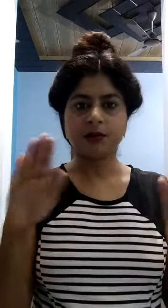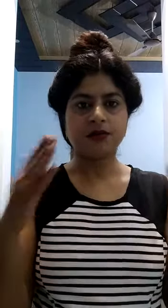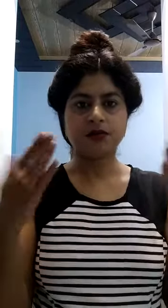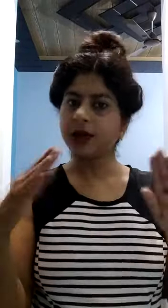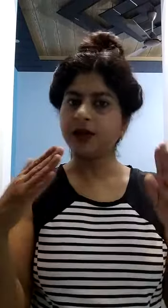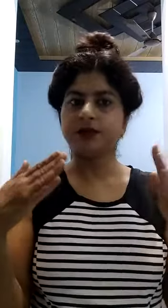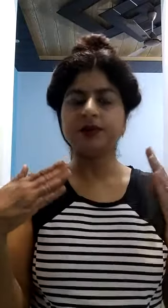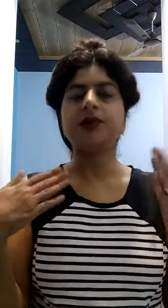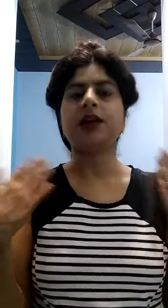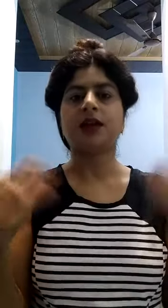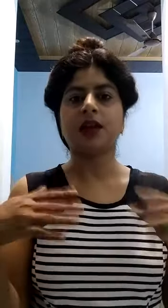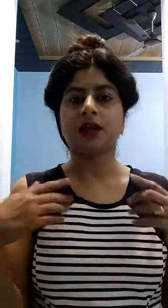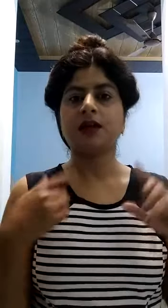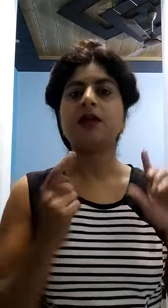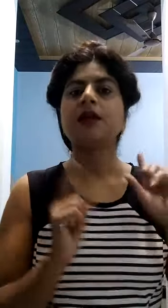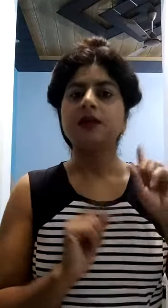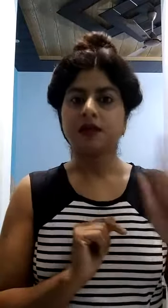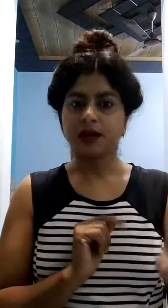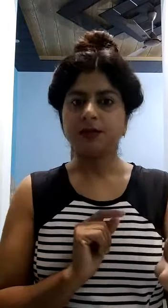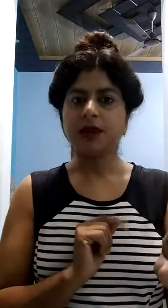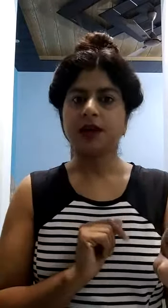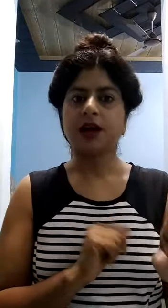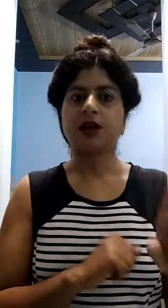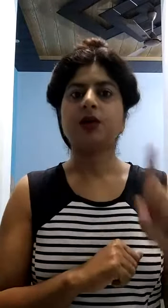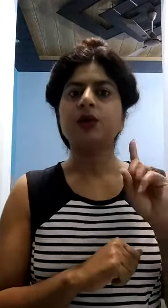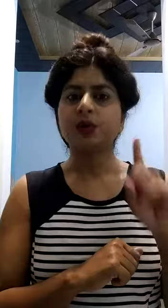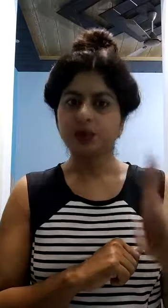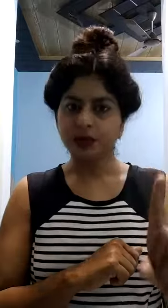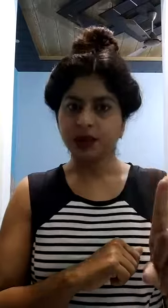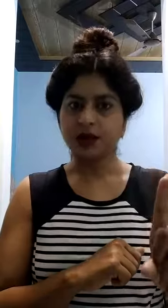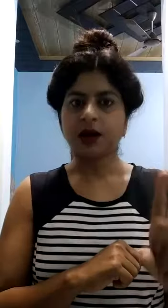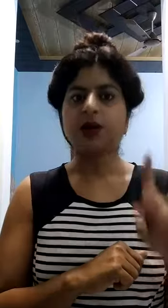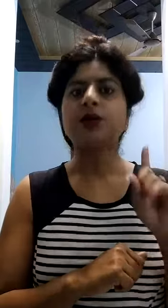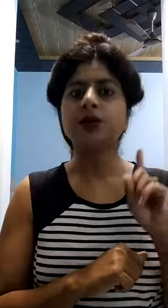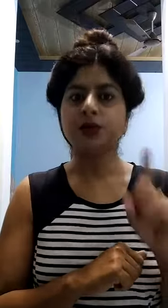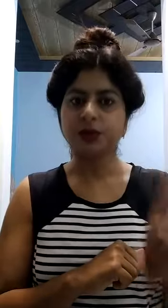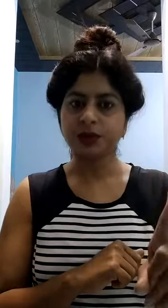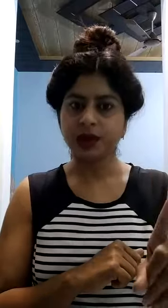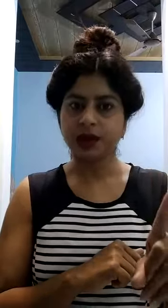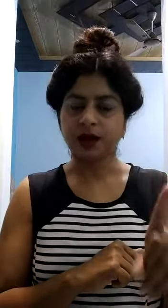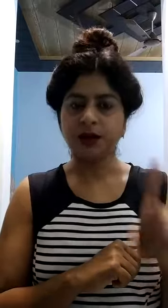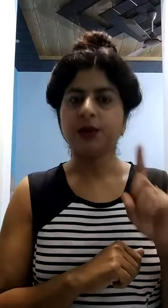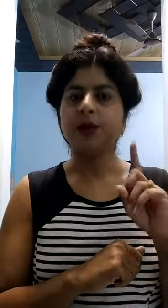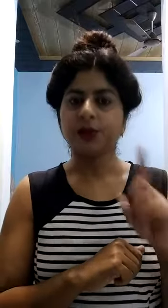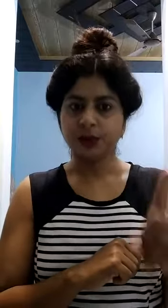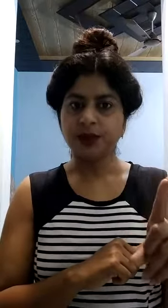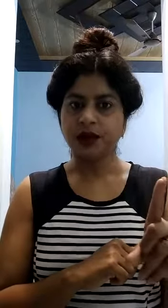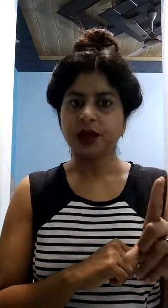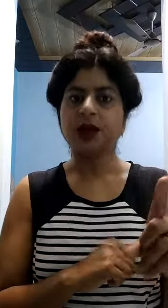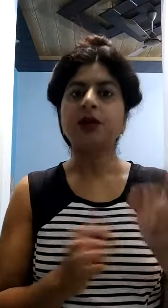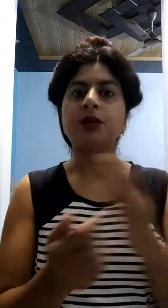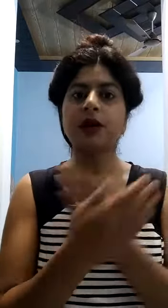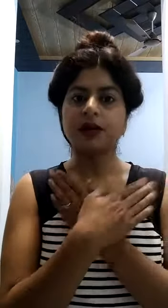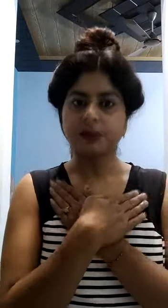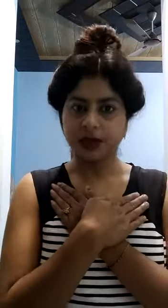मेरा मुझमें कुछ नहीं है जन्म 13 खून 13 दूध 13 गुण तेरे और आज